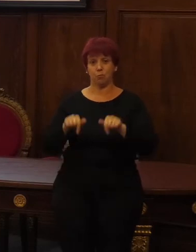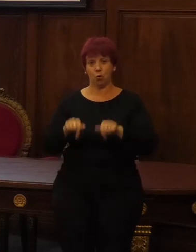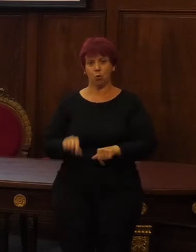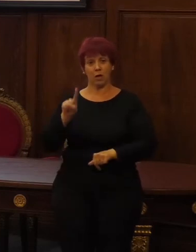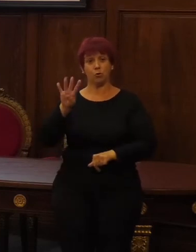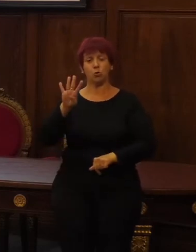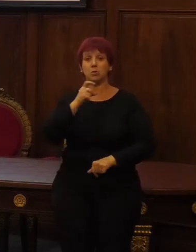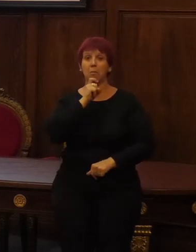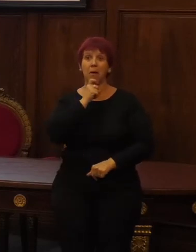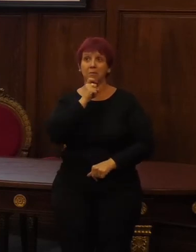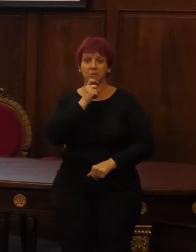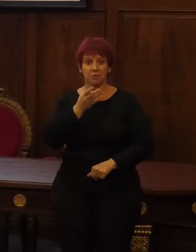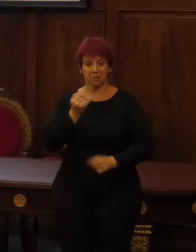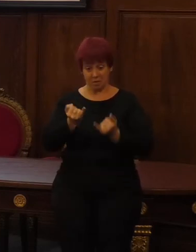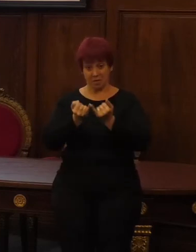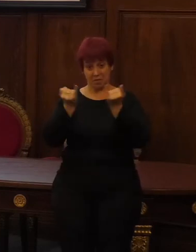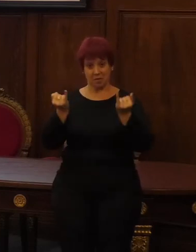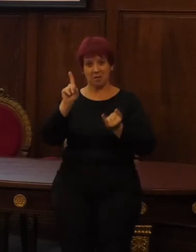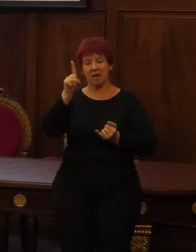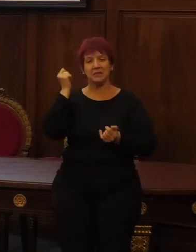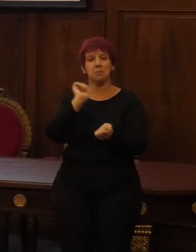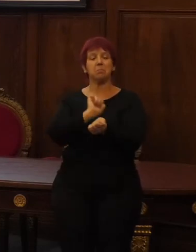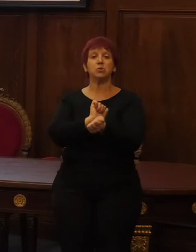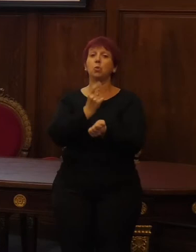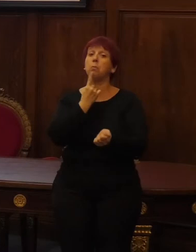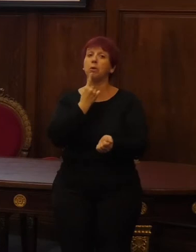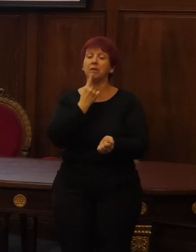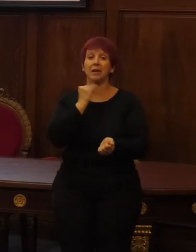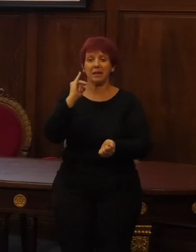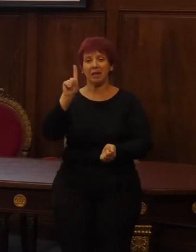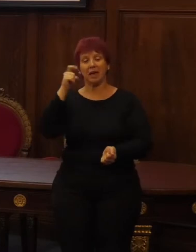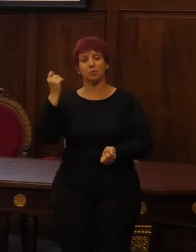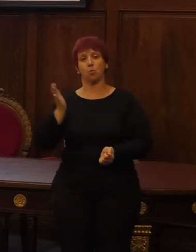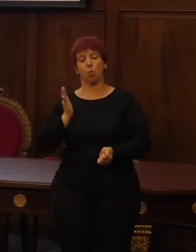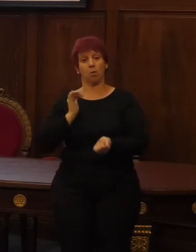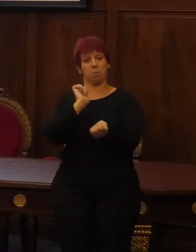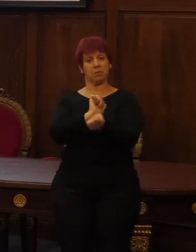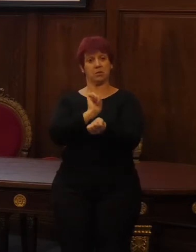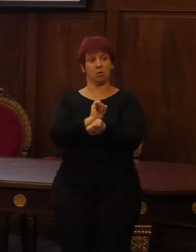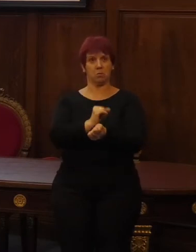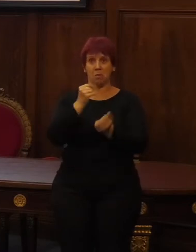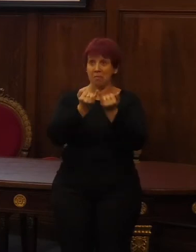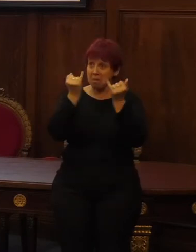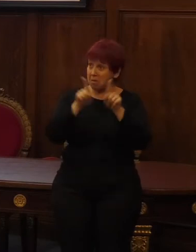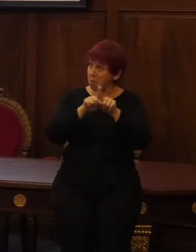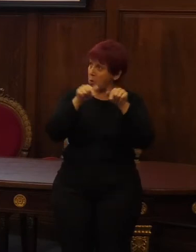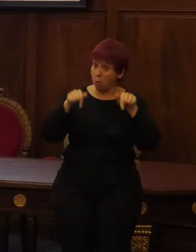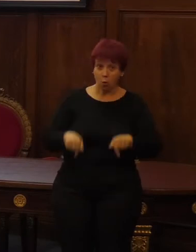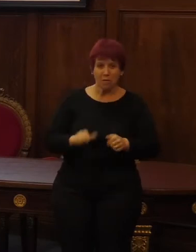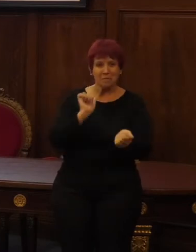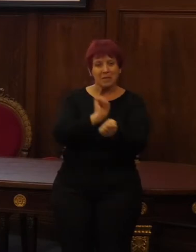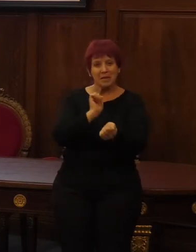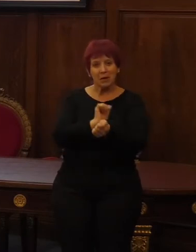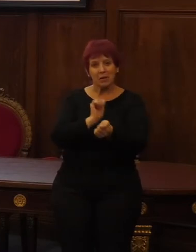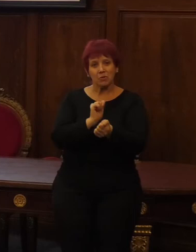Hoy es 14 de marzo, día del expreso político y la expresa política. Un día como hoy,